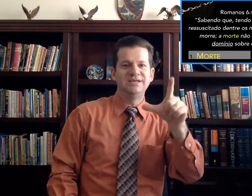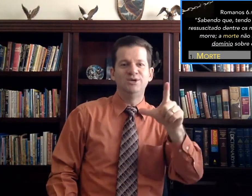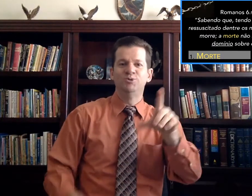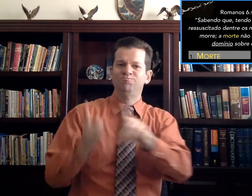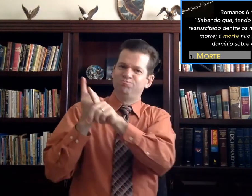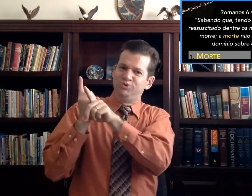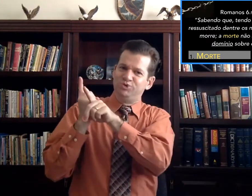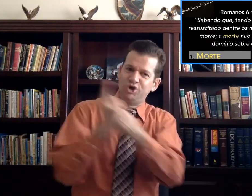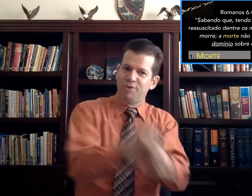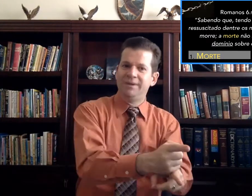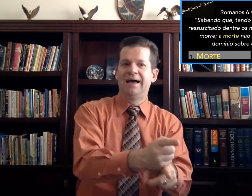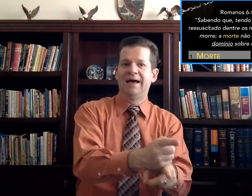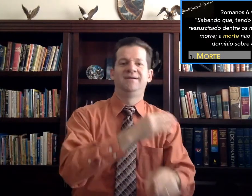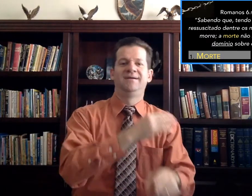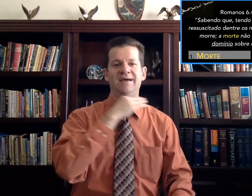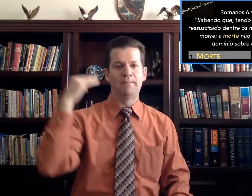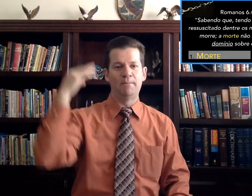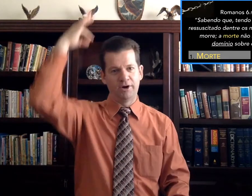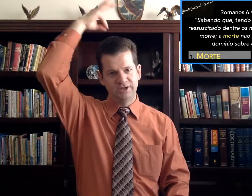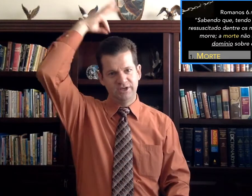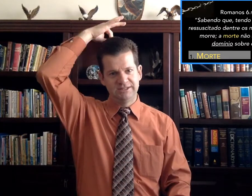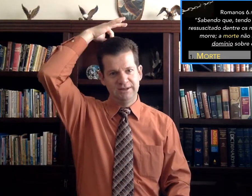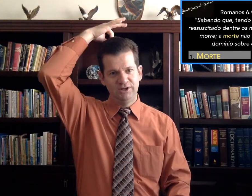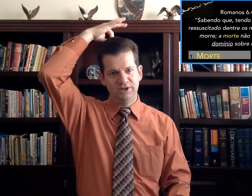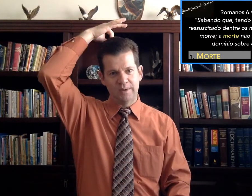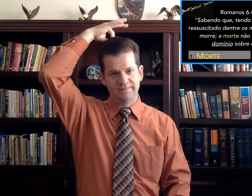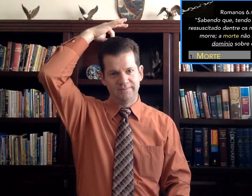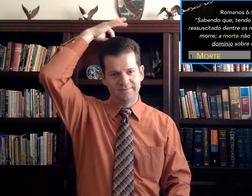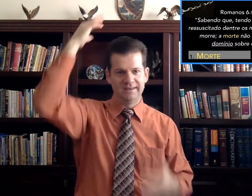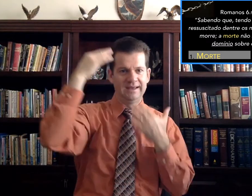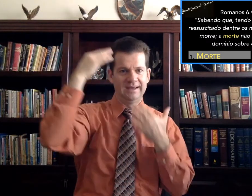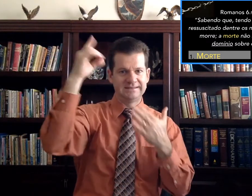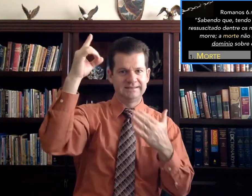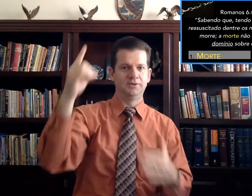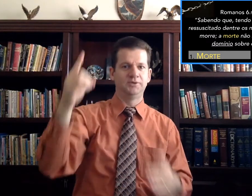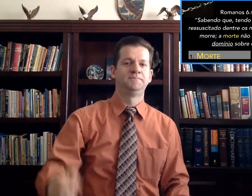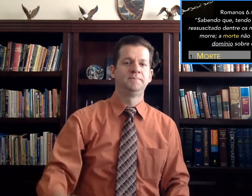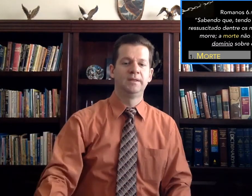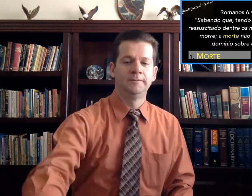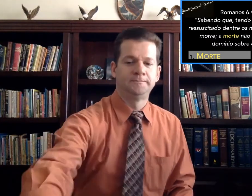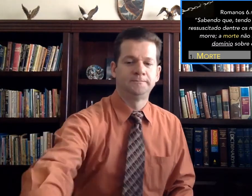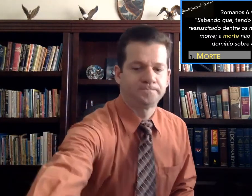conseguiu dominar a morte espiritual. Graças a Deus.